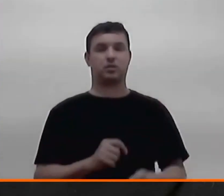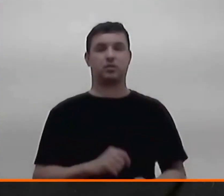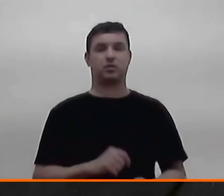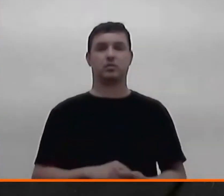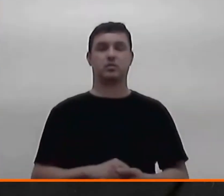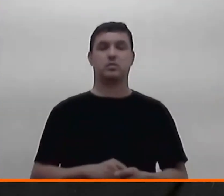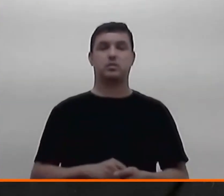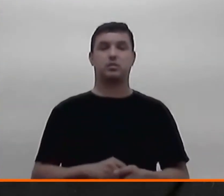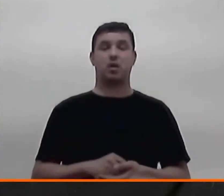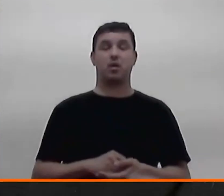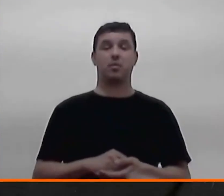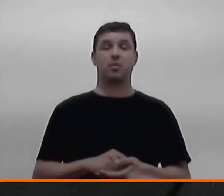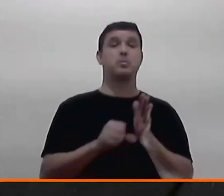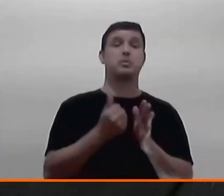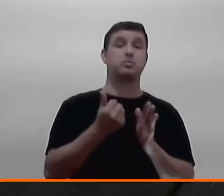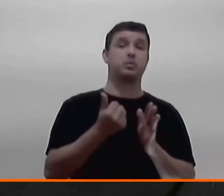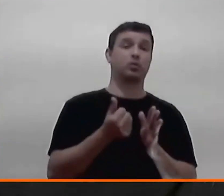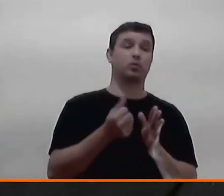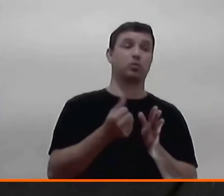aqui o primeiro é o